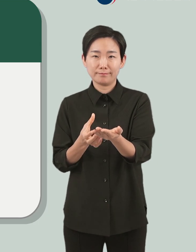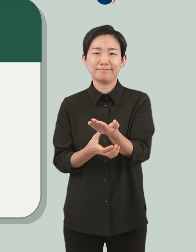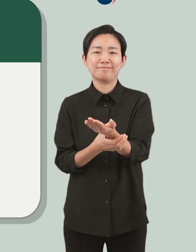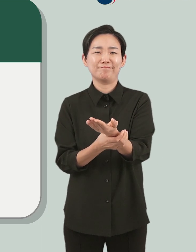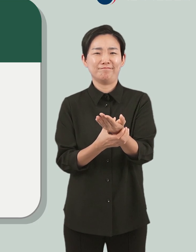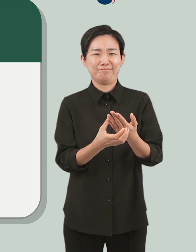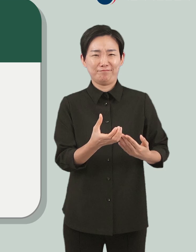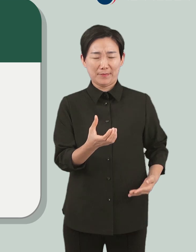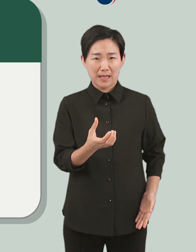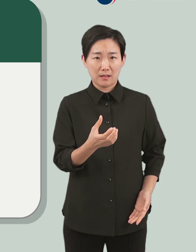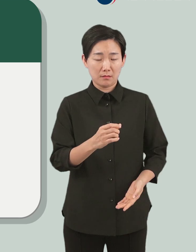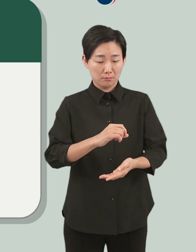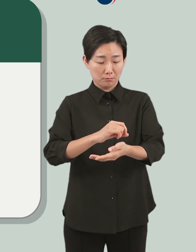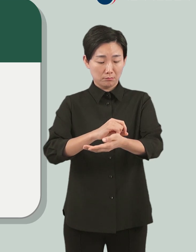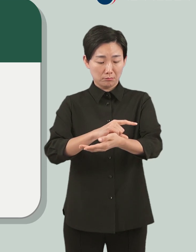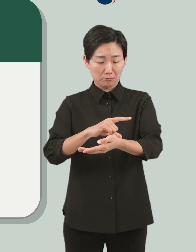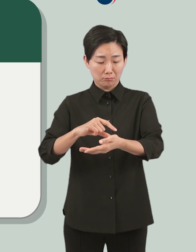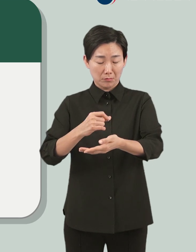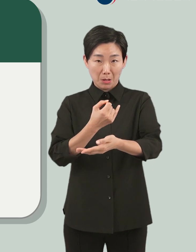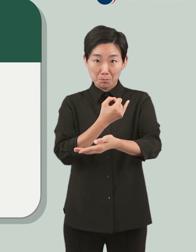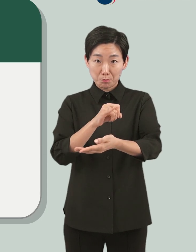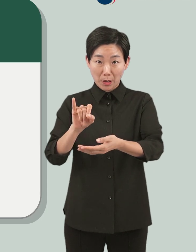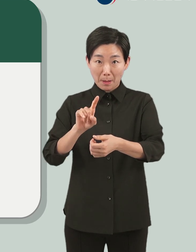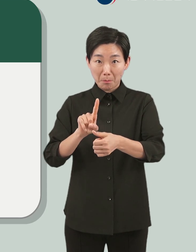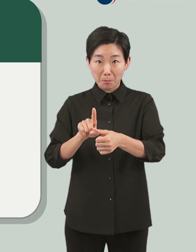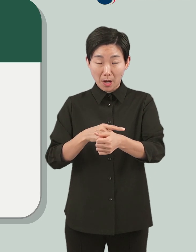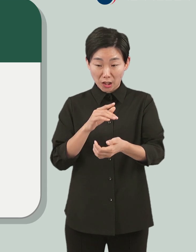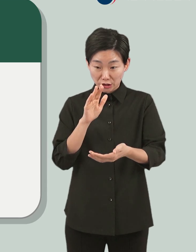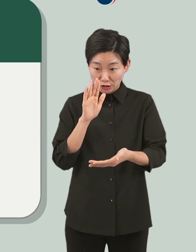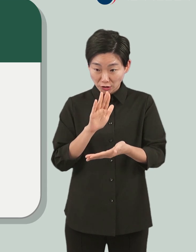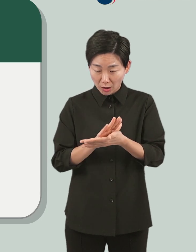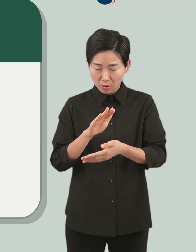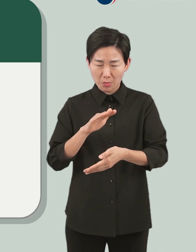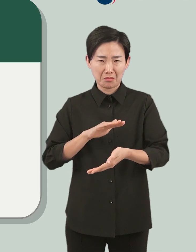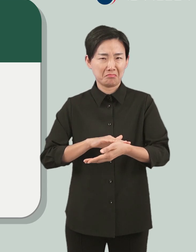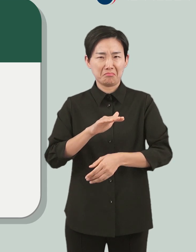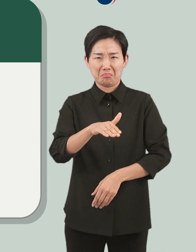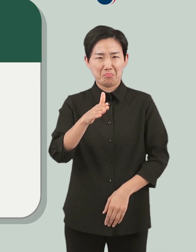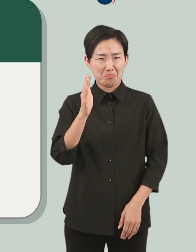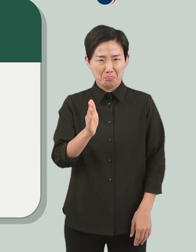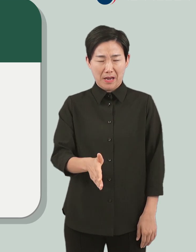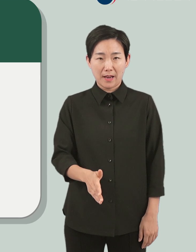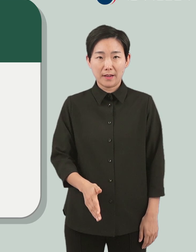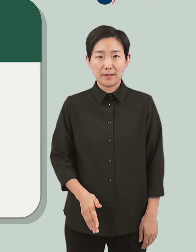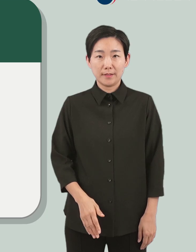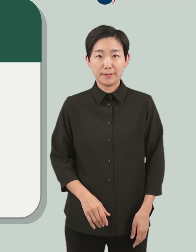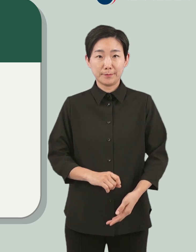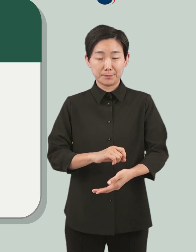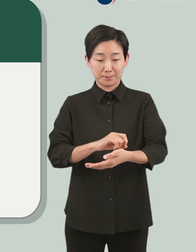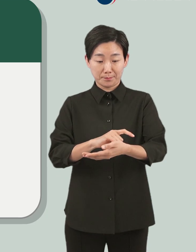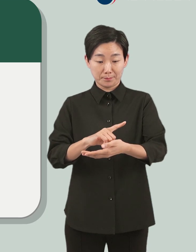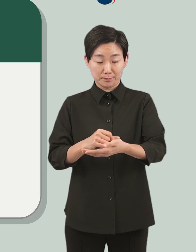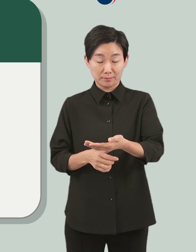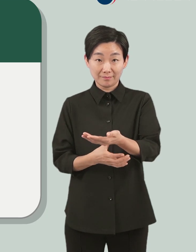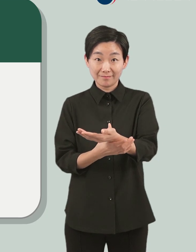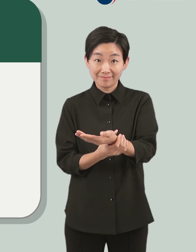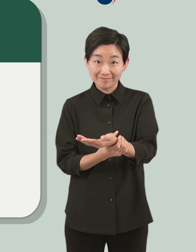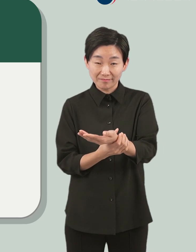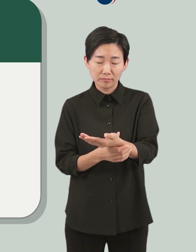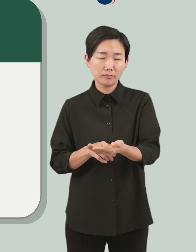주입합니다. 혈압 측정 중 손목 커프가 감압이 되지 않으면 손목 커프를 풉니다. 모니터가